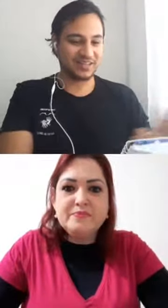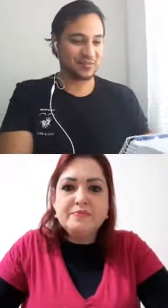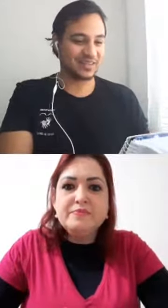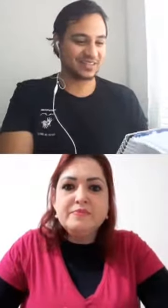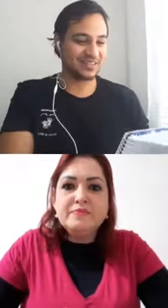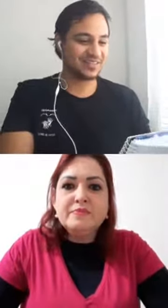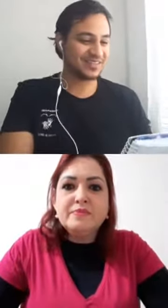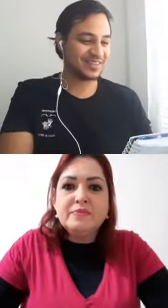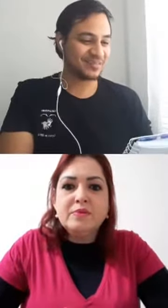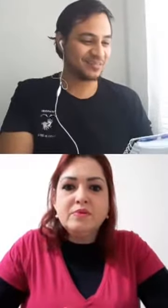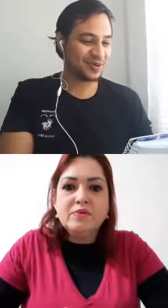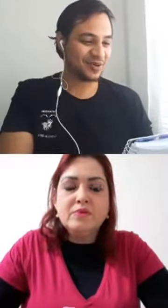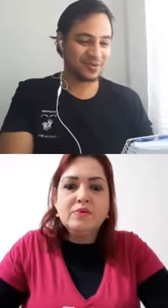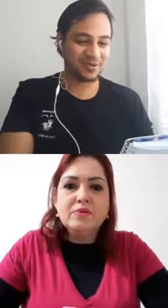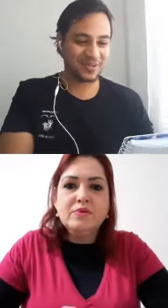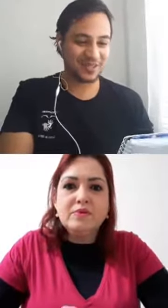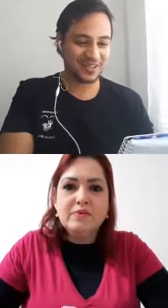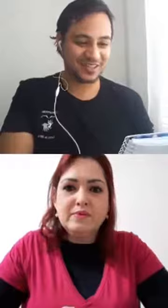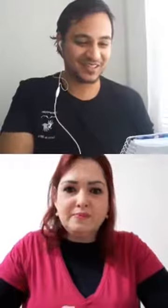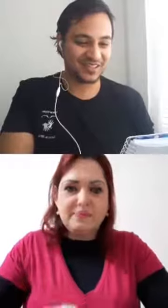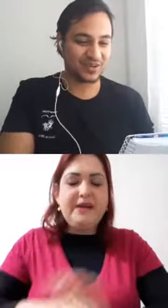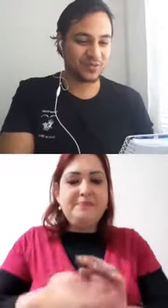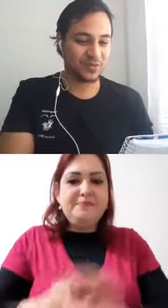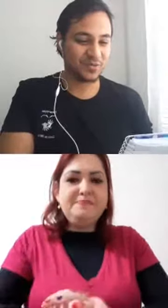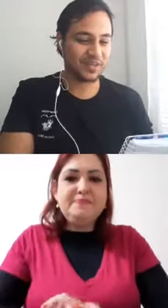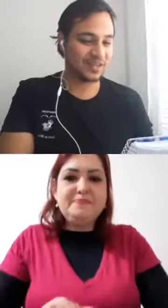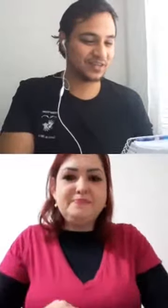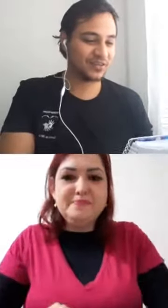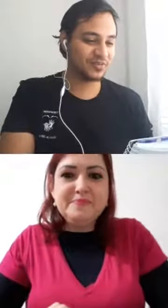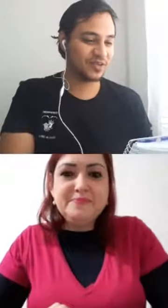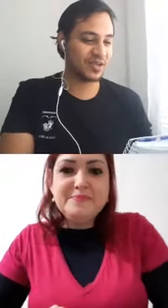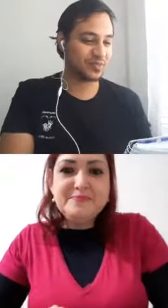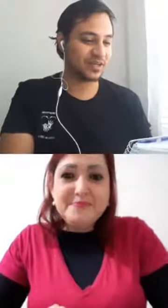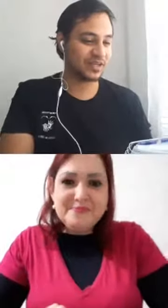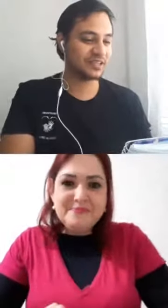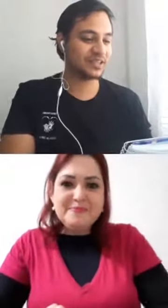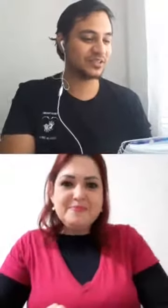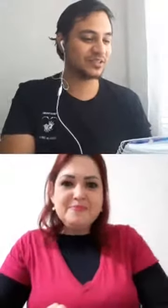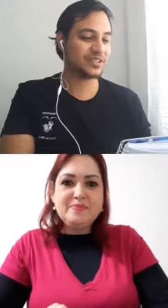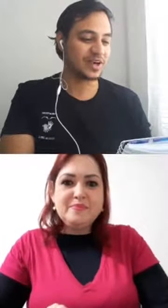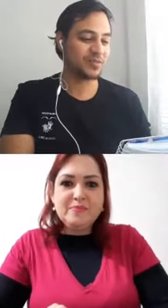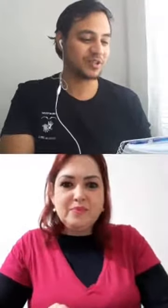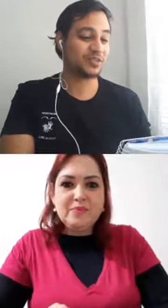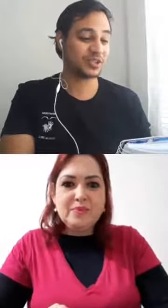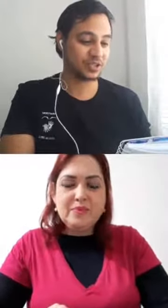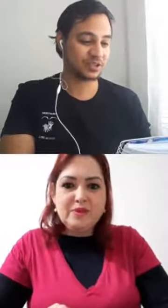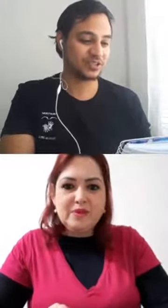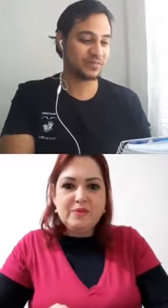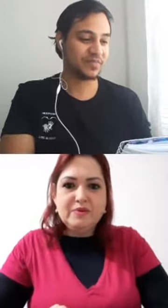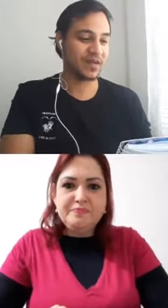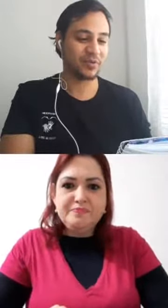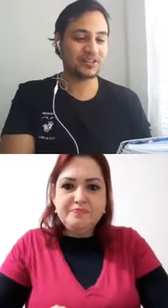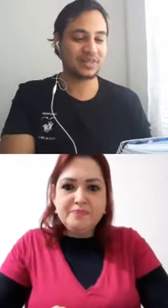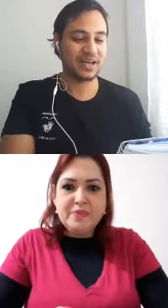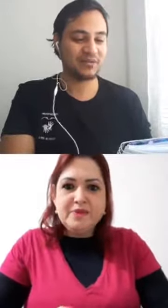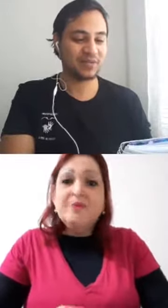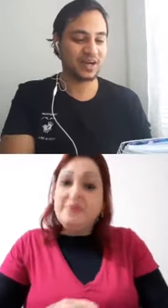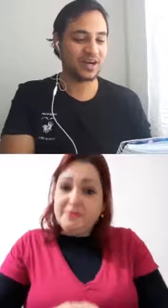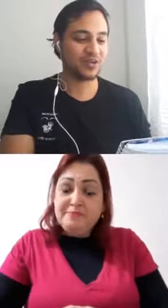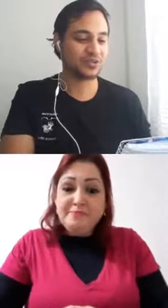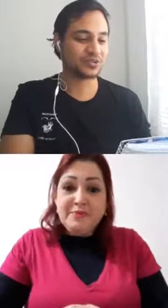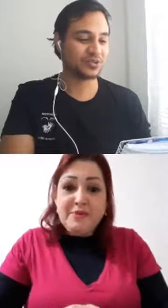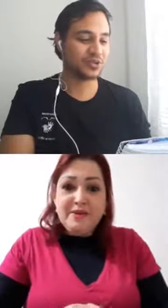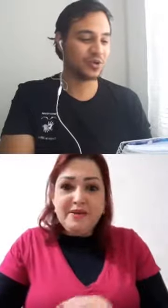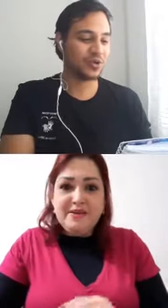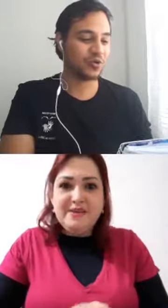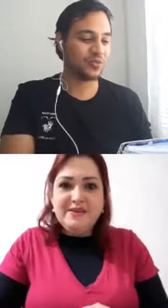fazer a interpretação, por favor, por gentileza? Tá. Então, compreendendo, né, a importância dos intérpretes, né, dos tios, e a proximidade familiar